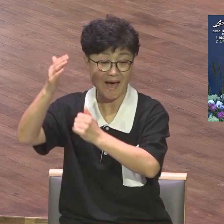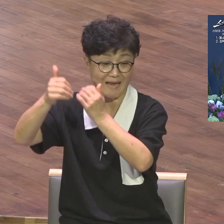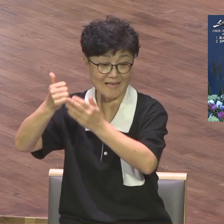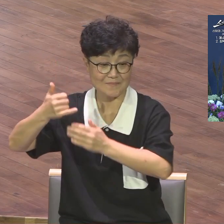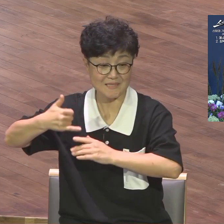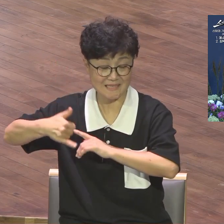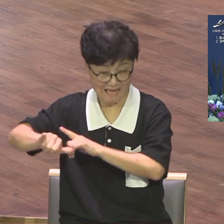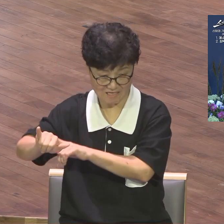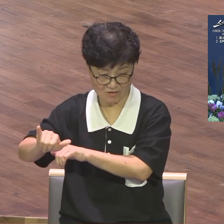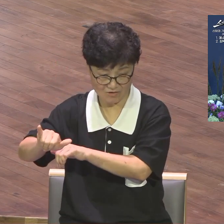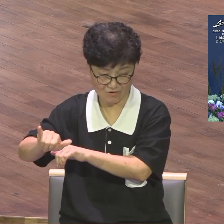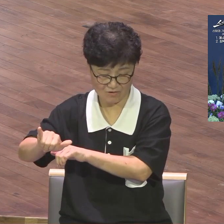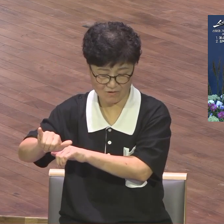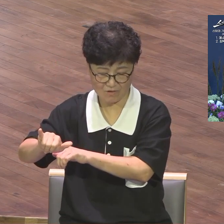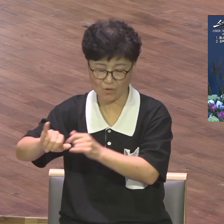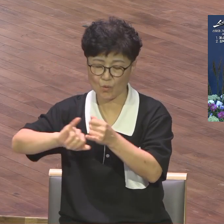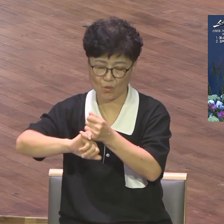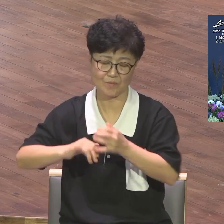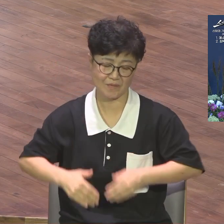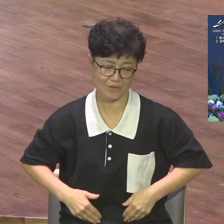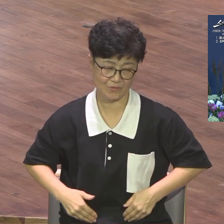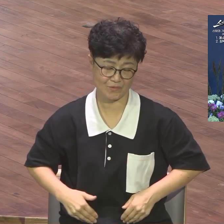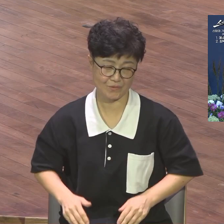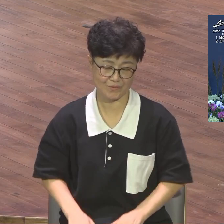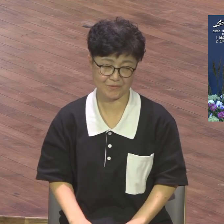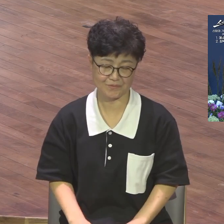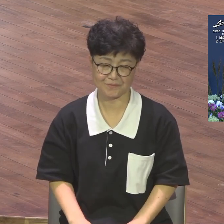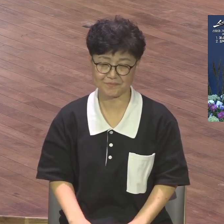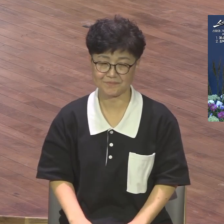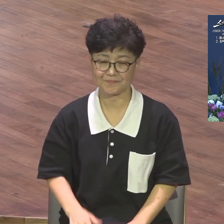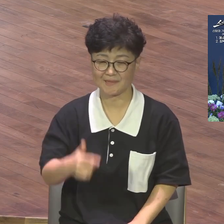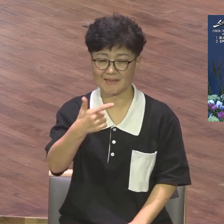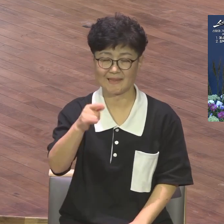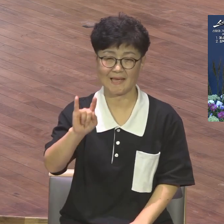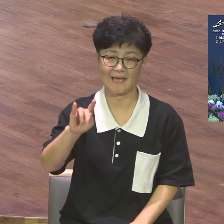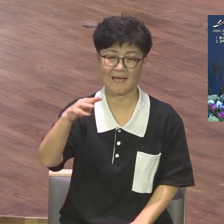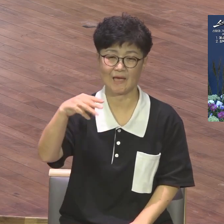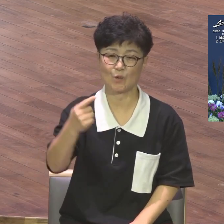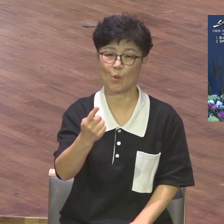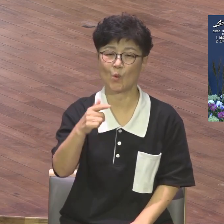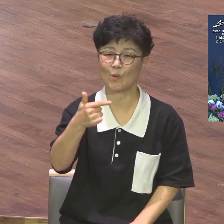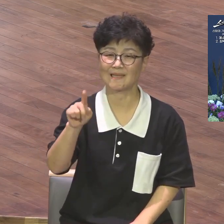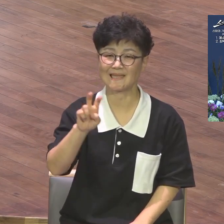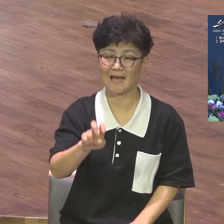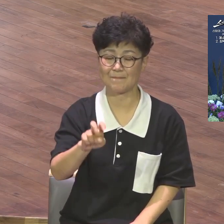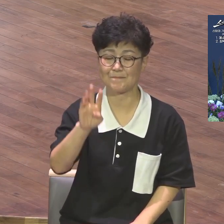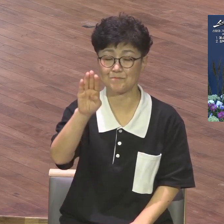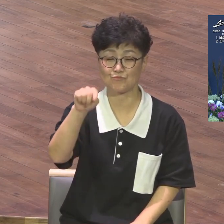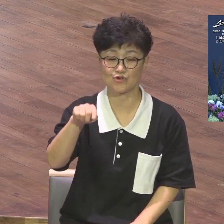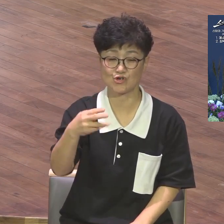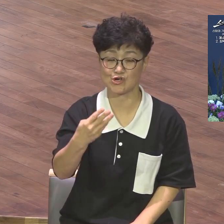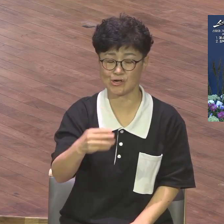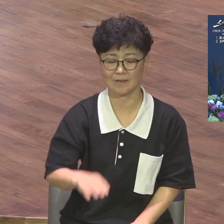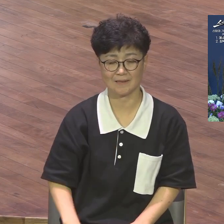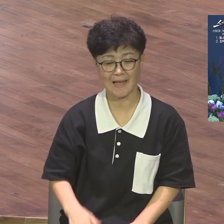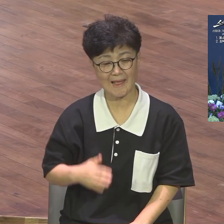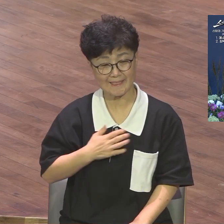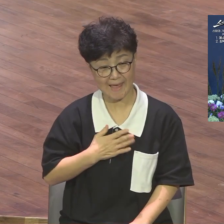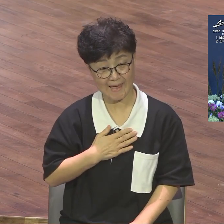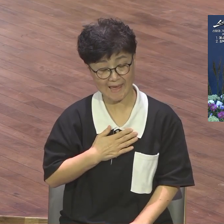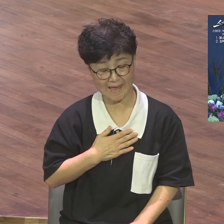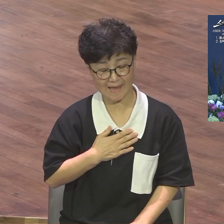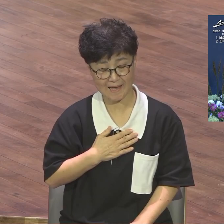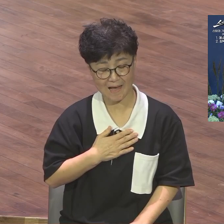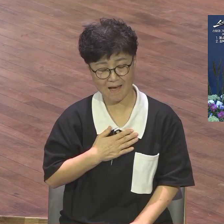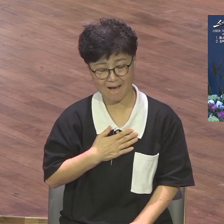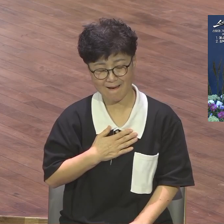삶의 변화인 것입니다. 우리가 내로남불이란 말 있죠. 내가 하면 로맨스고 남이 하면 몰리온,